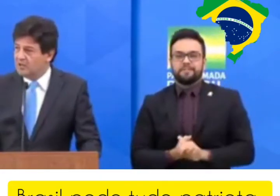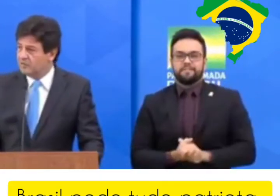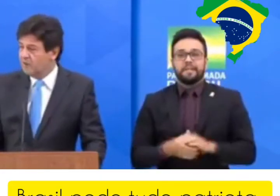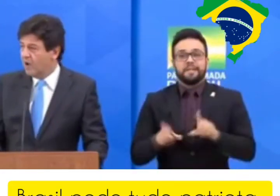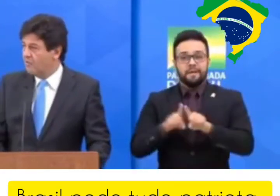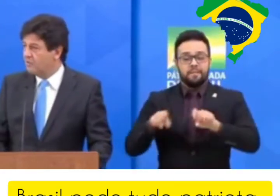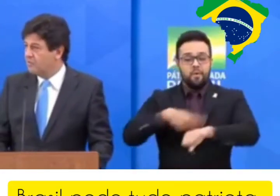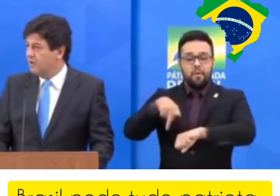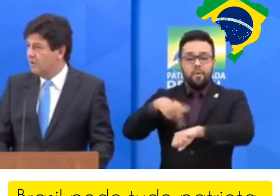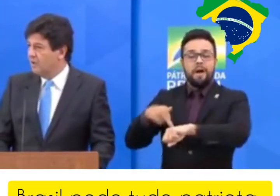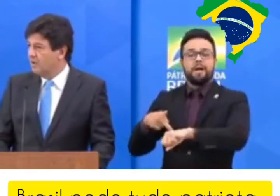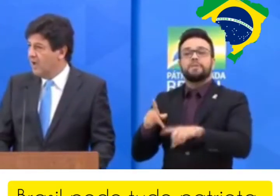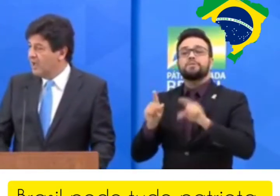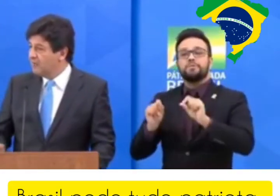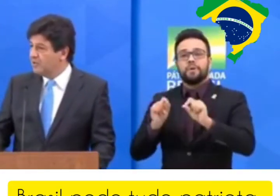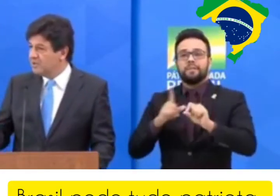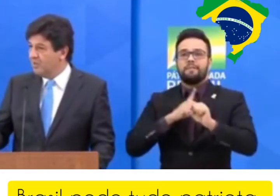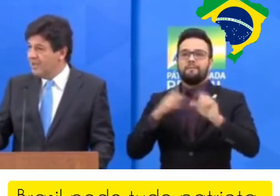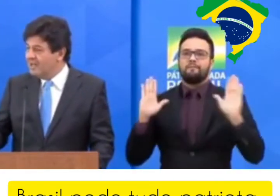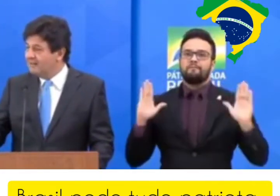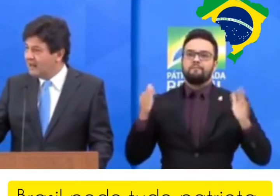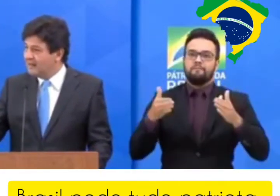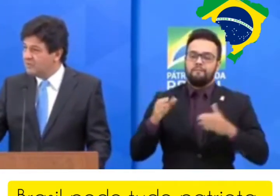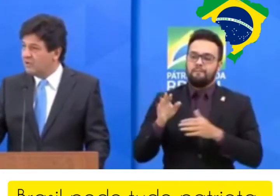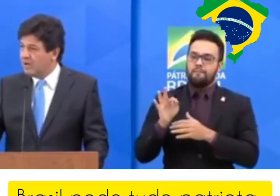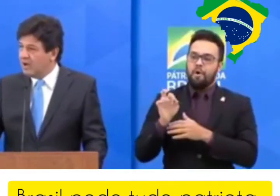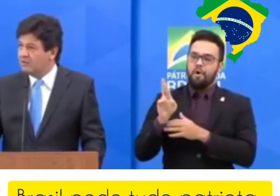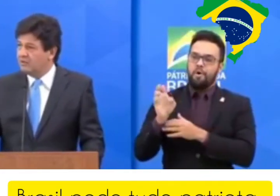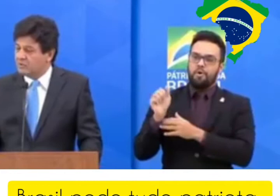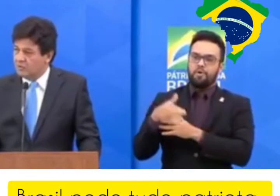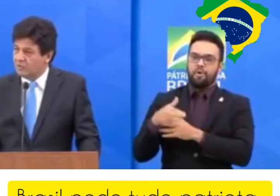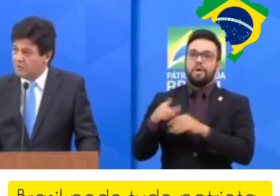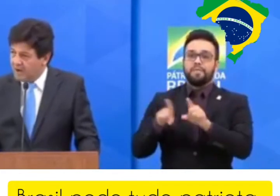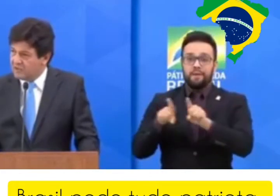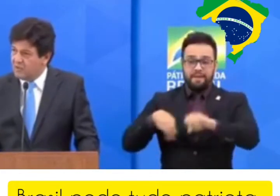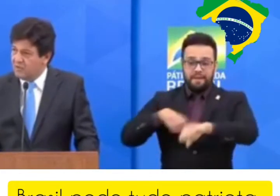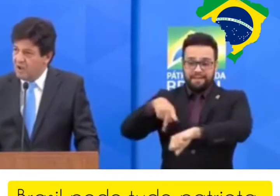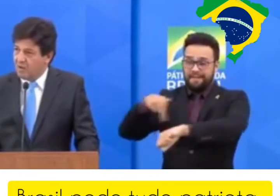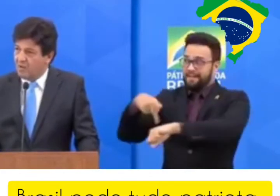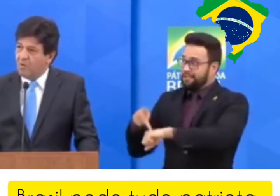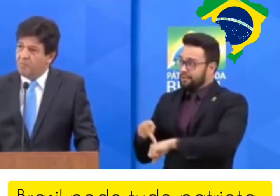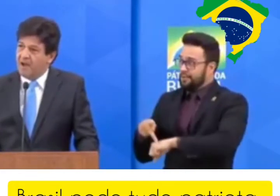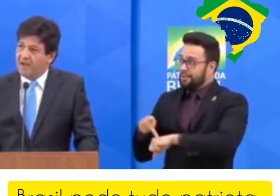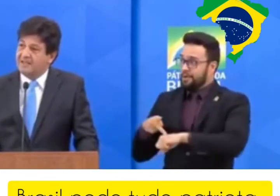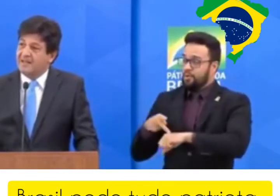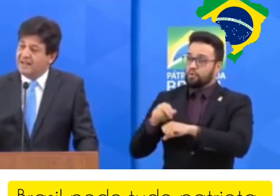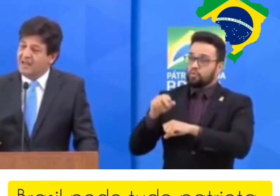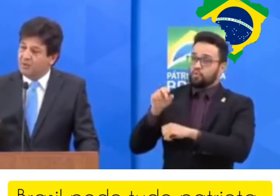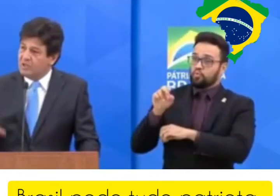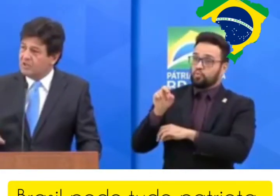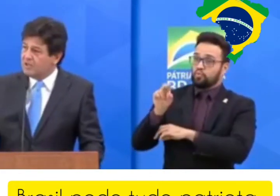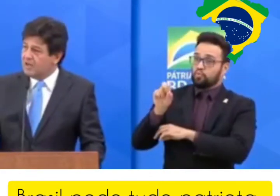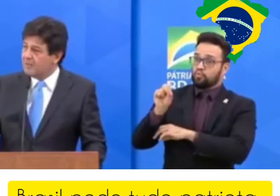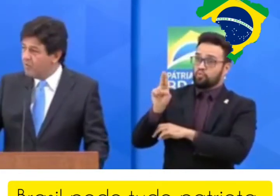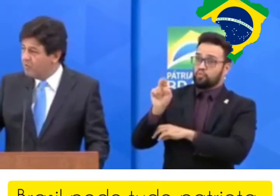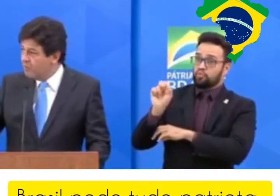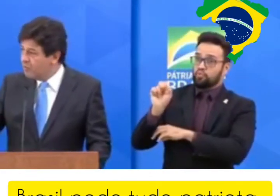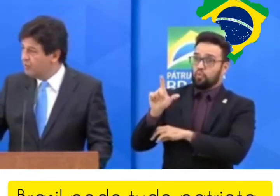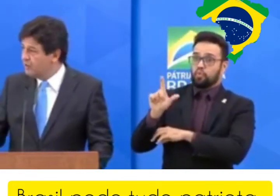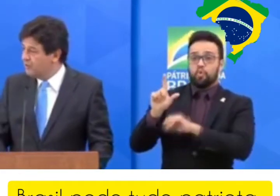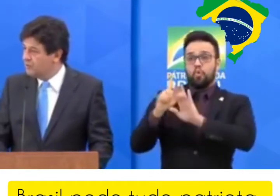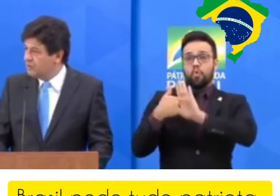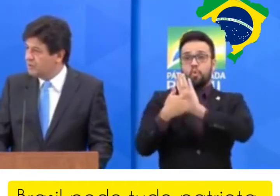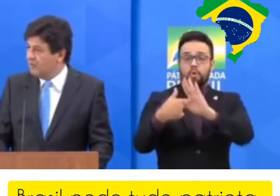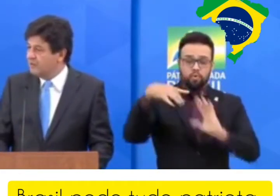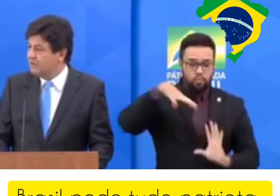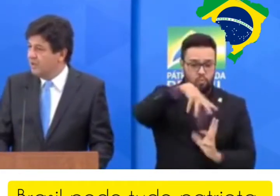nos grandes fóruns, a reposição internacional do SUS, do Brasil, como um país que tem o que dizer para o